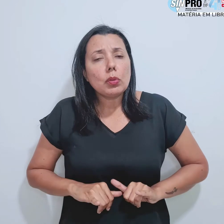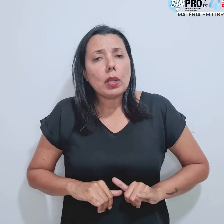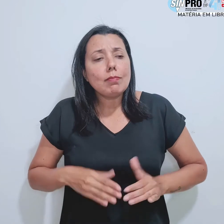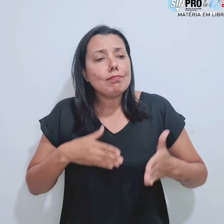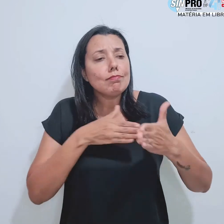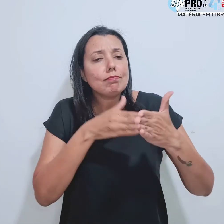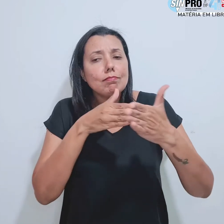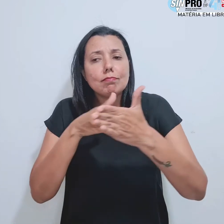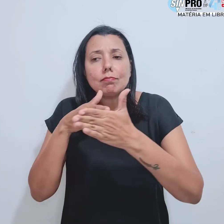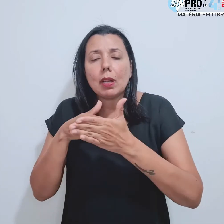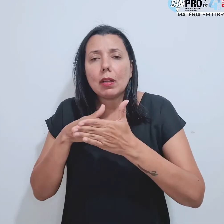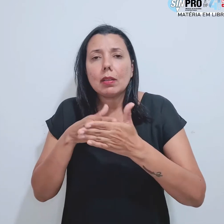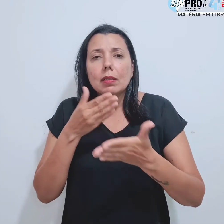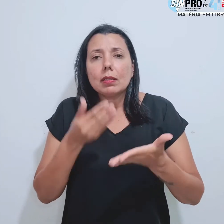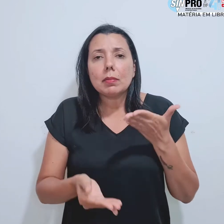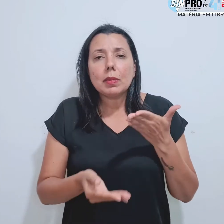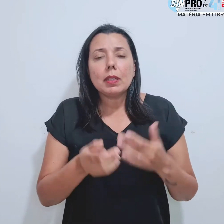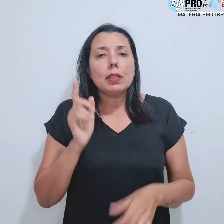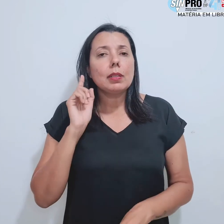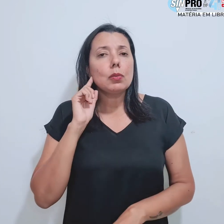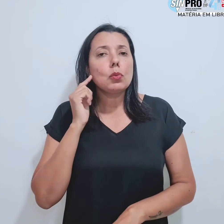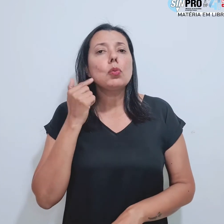os impactos dessas perdas auditivas.